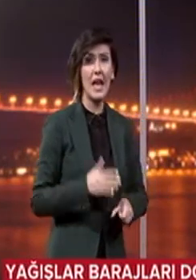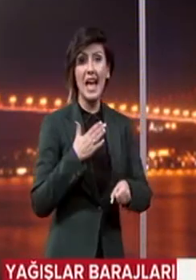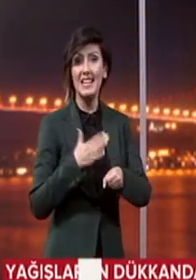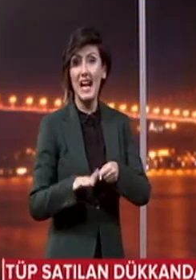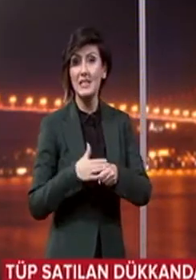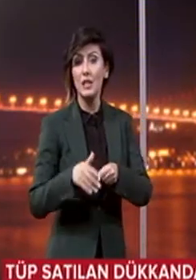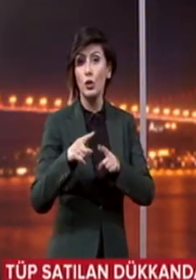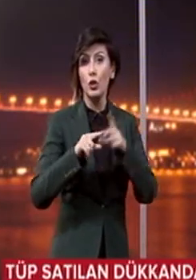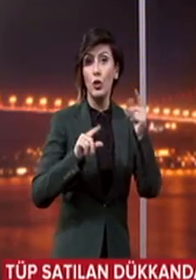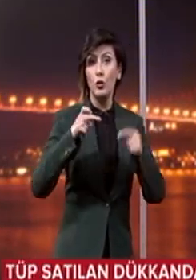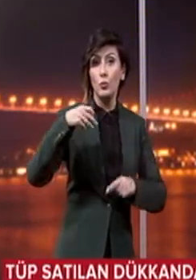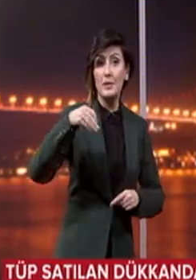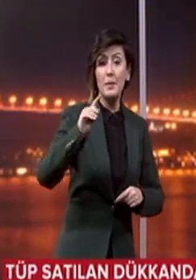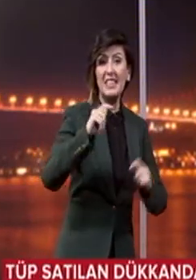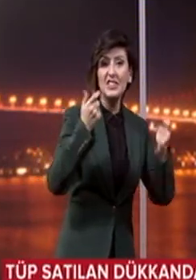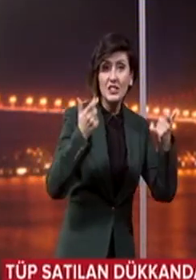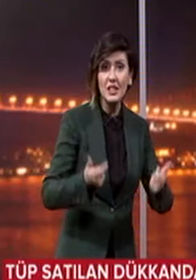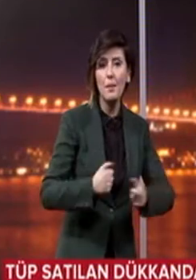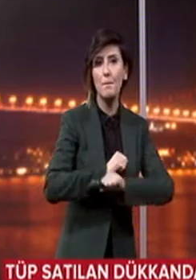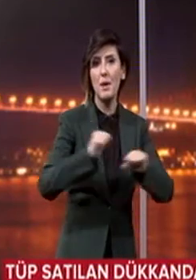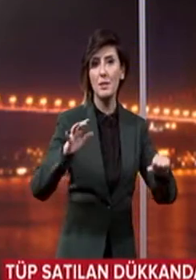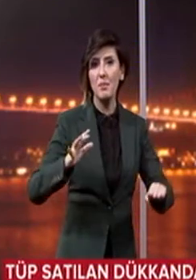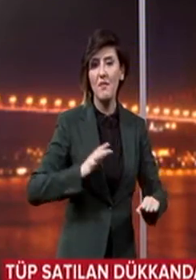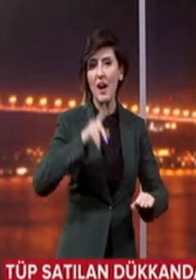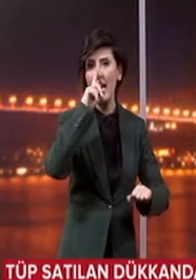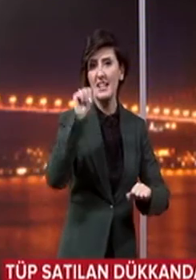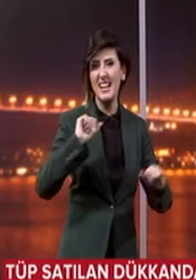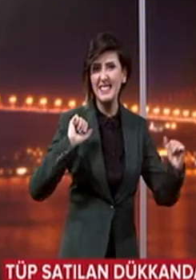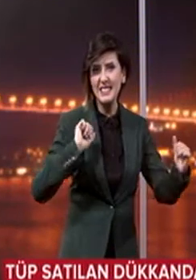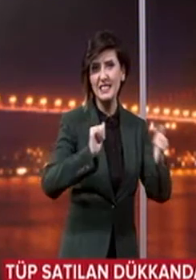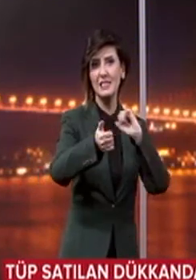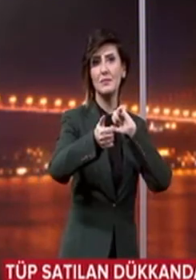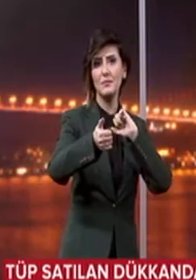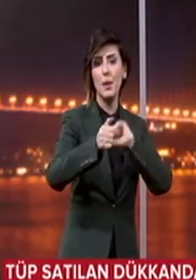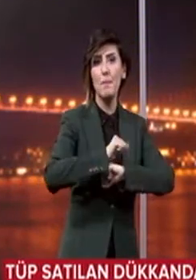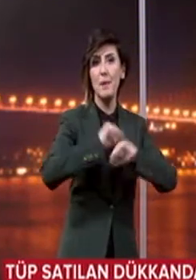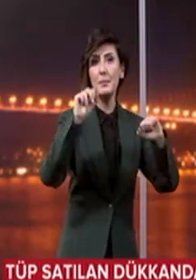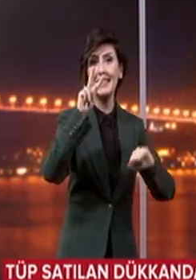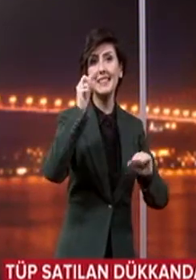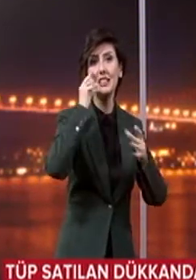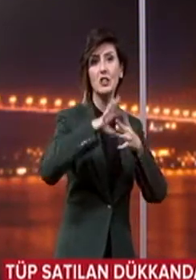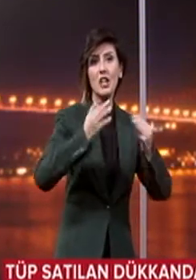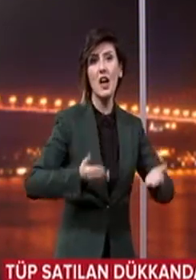Kayseri'de tüp satılan iş yerinde patlama meydana geldi. Gaz sıkışması sebebiyle yaşanan patlamada 2 kişi hafif şekilde